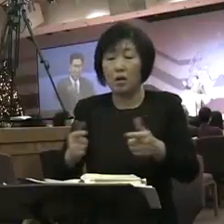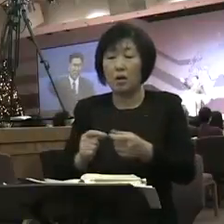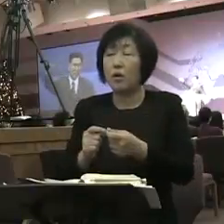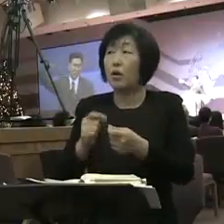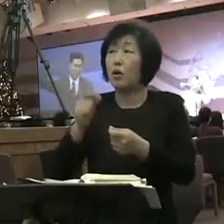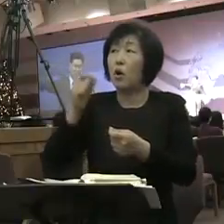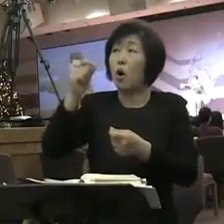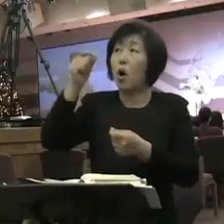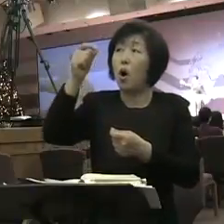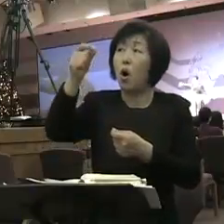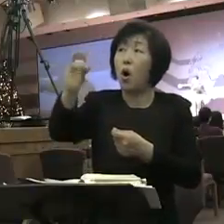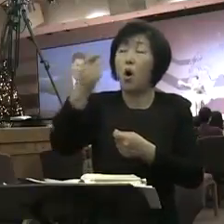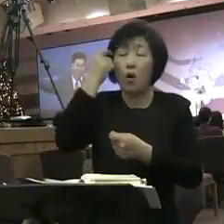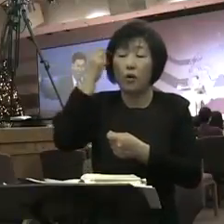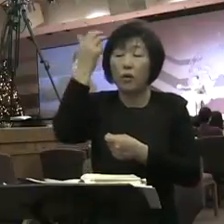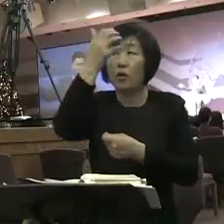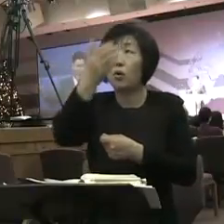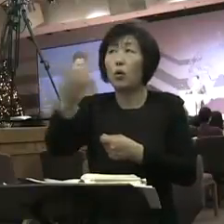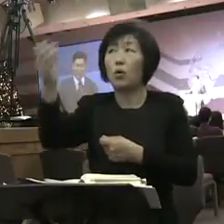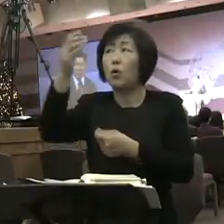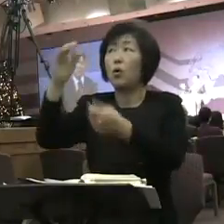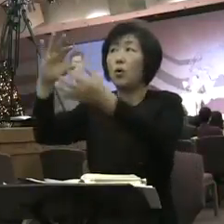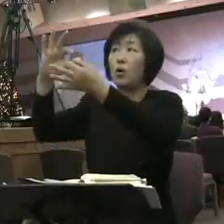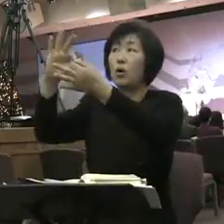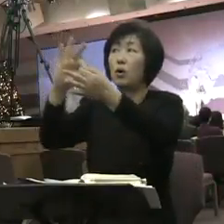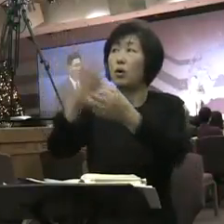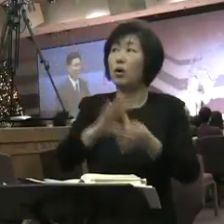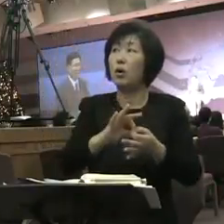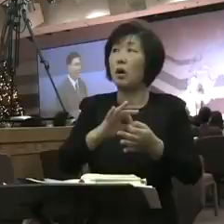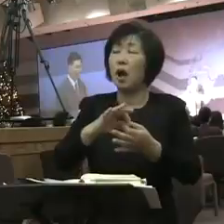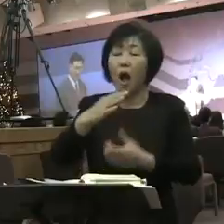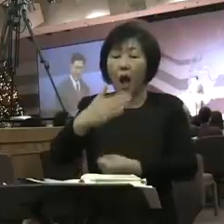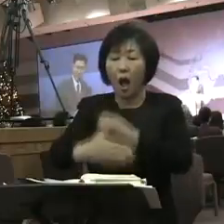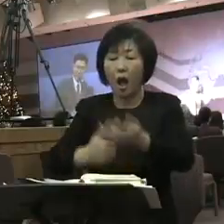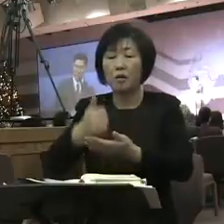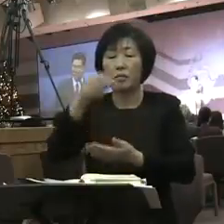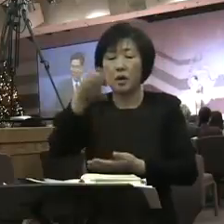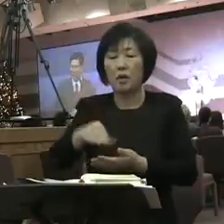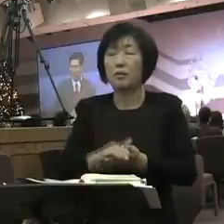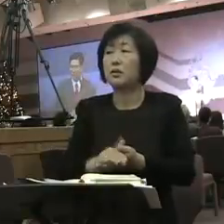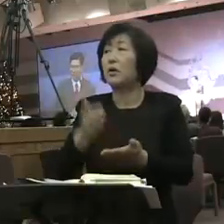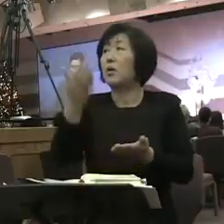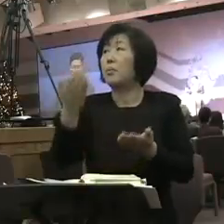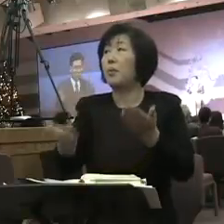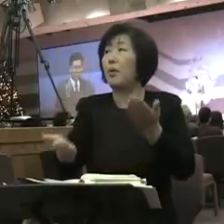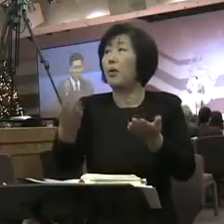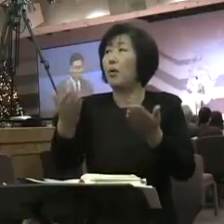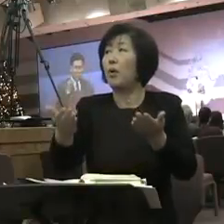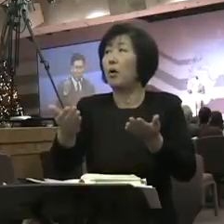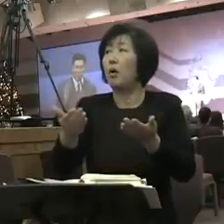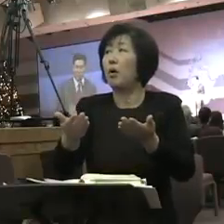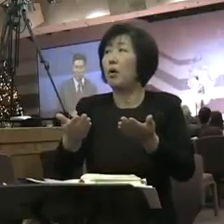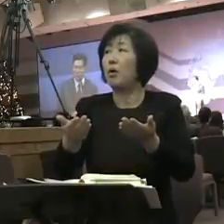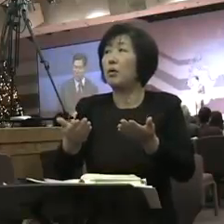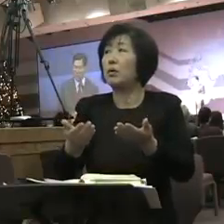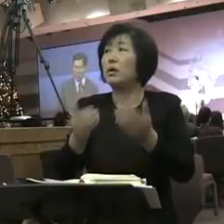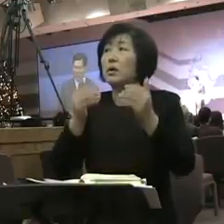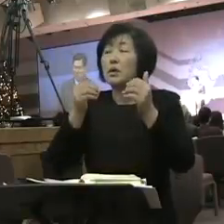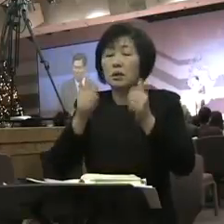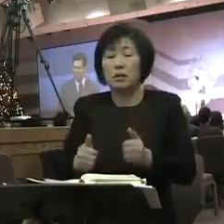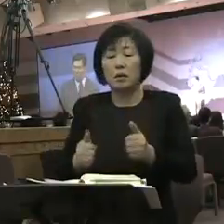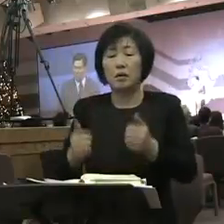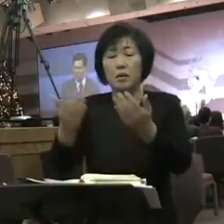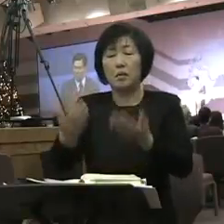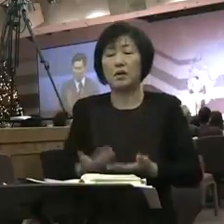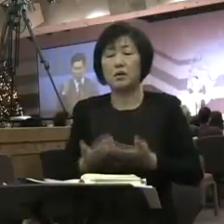영원으로 이것은 이어집니다. 그래서 하나님 앞에 가서 평가받게 되어 있습니다. 여러분, 우리는 심판을 받을 사람들은